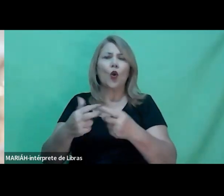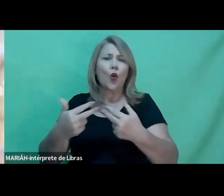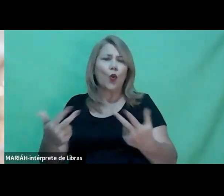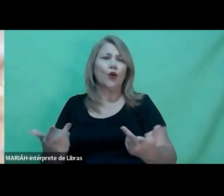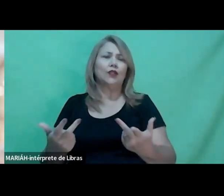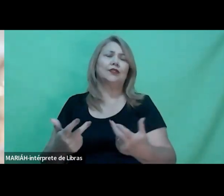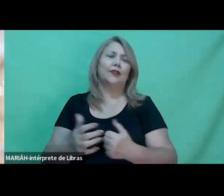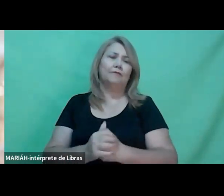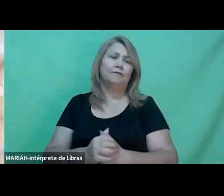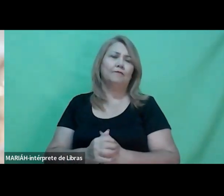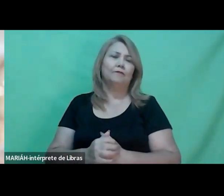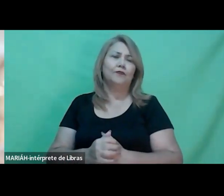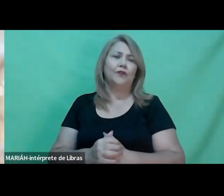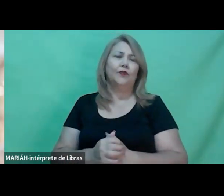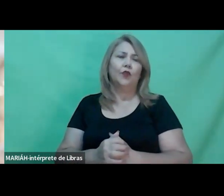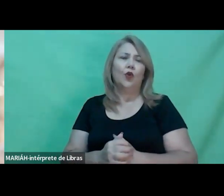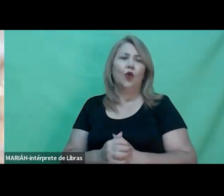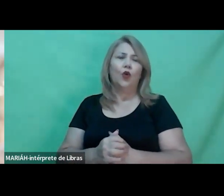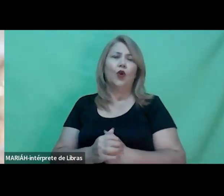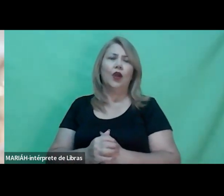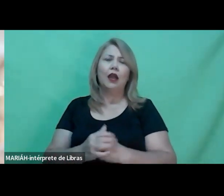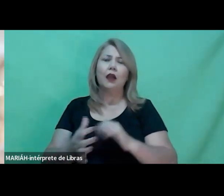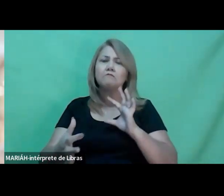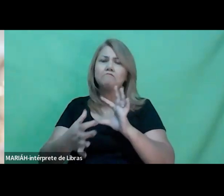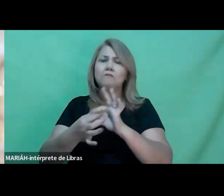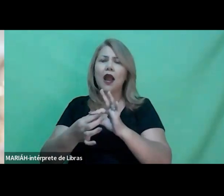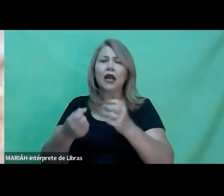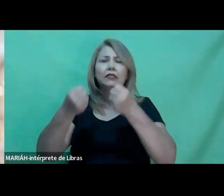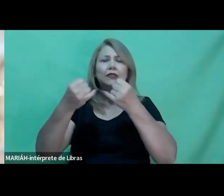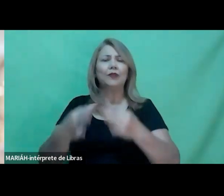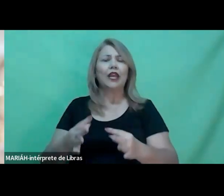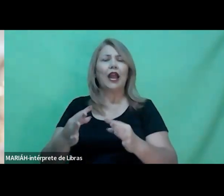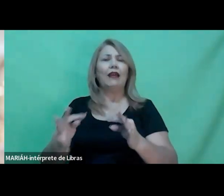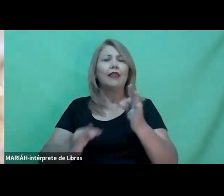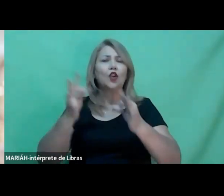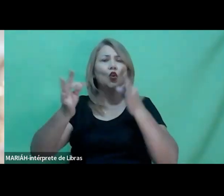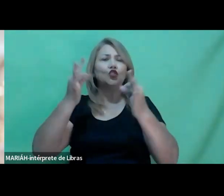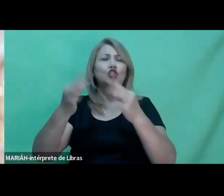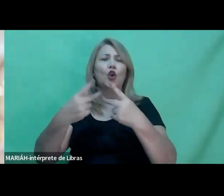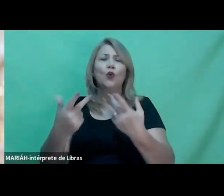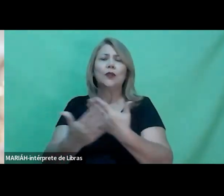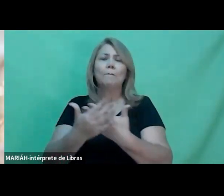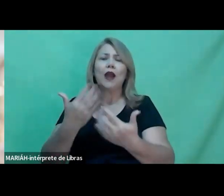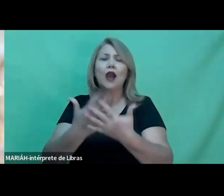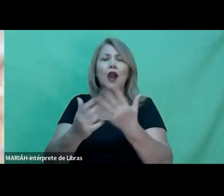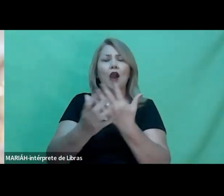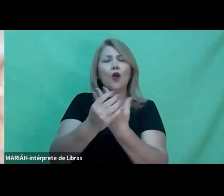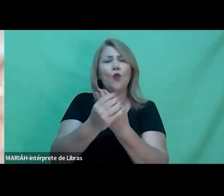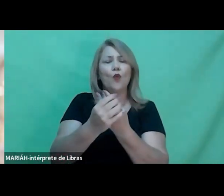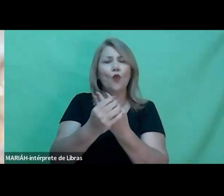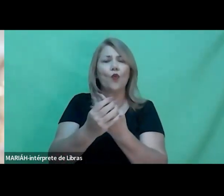bogotano a quien le tengo que hablar con el alfabeto dactilológico táctil sobre su Palma o a